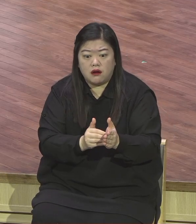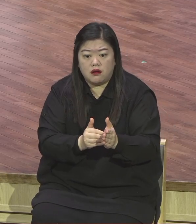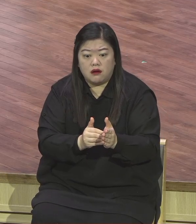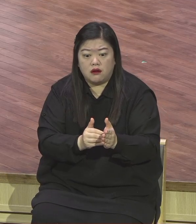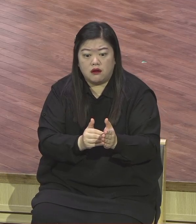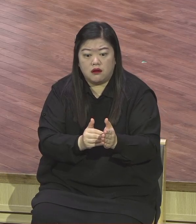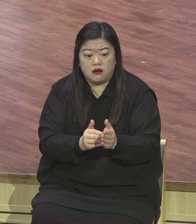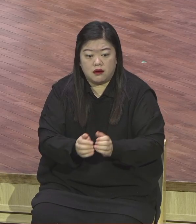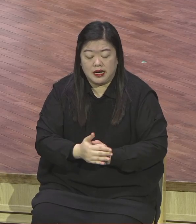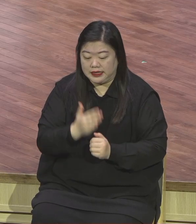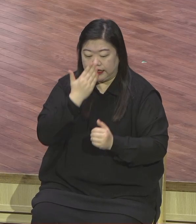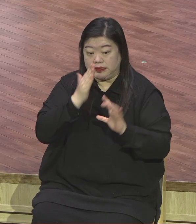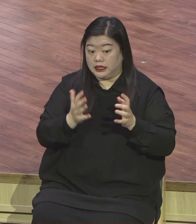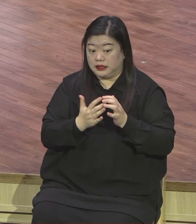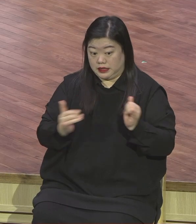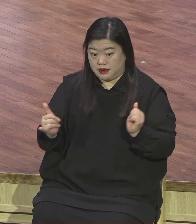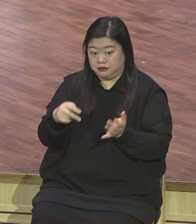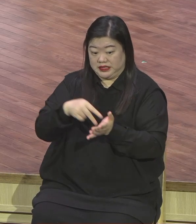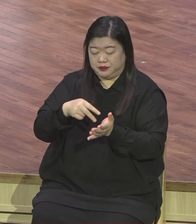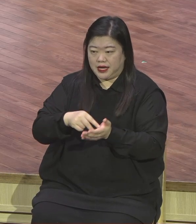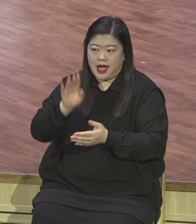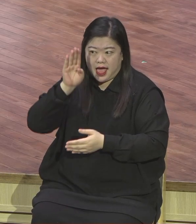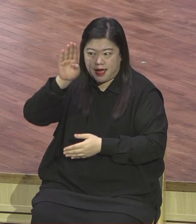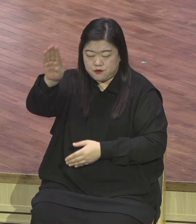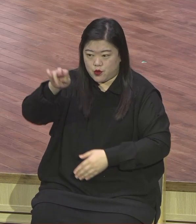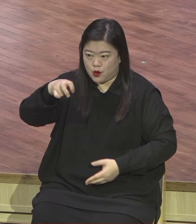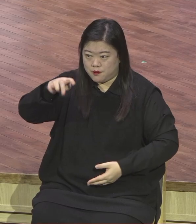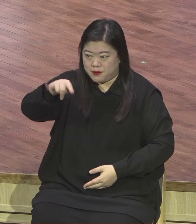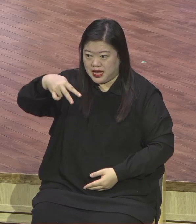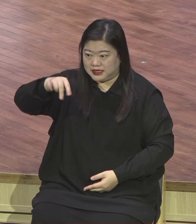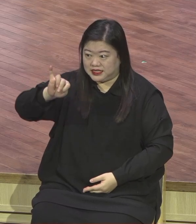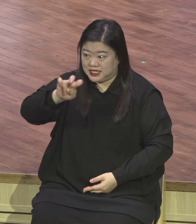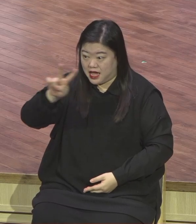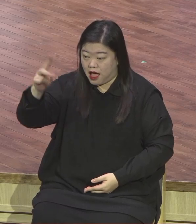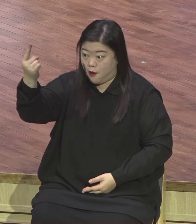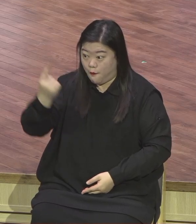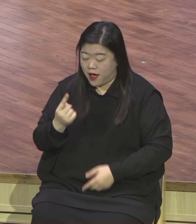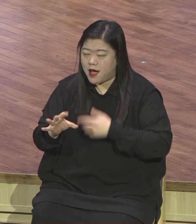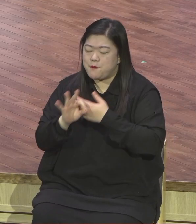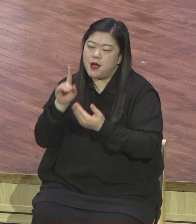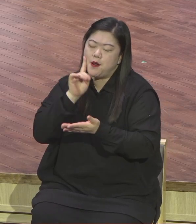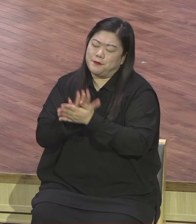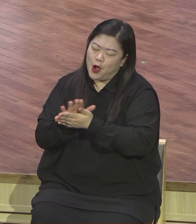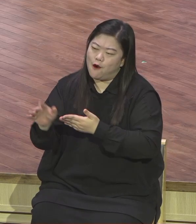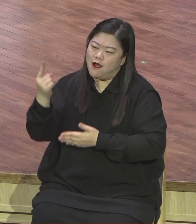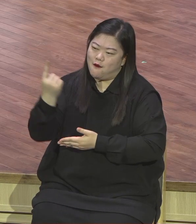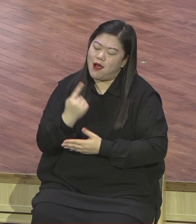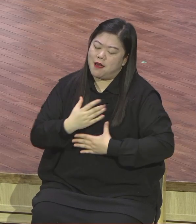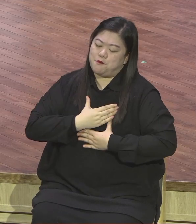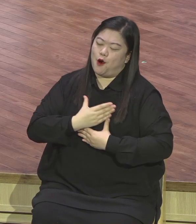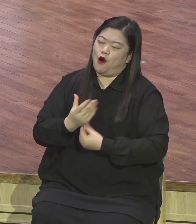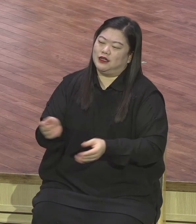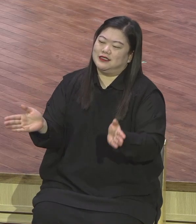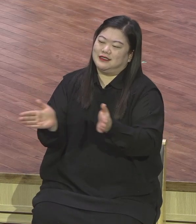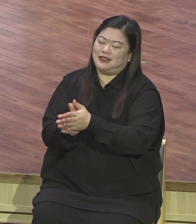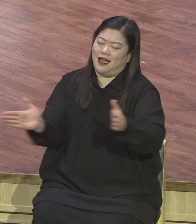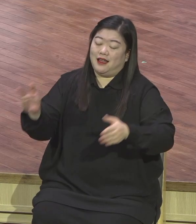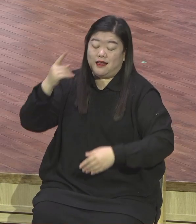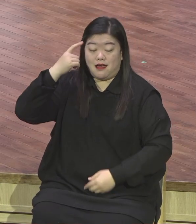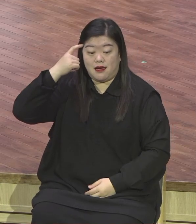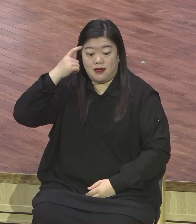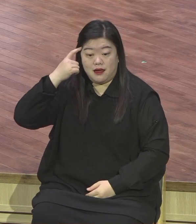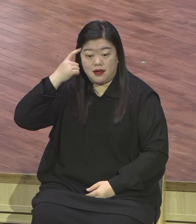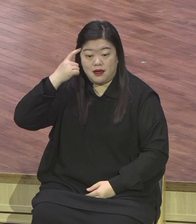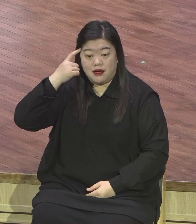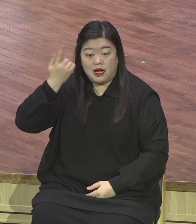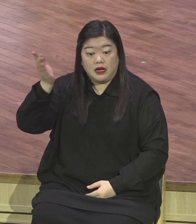오면 이스라엘의 영원한 평화가 평화를 가져다 줄 것으로 그렇게 믿었어요. 그런데 본문 내용은